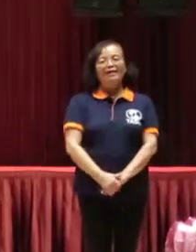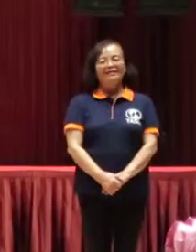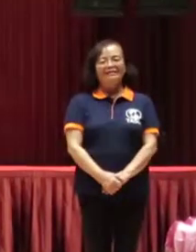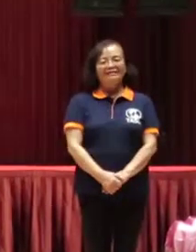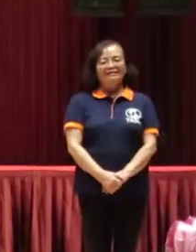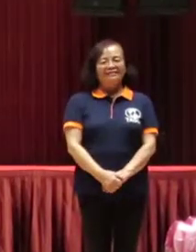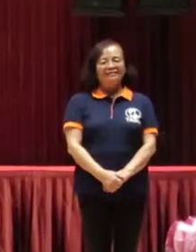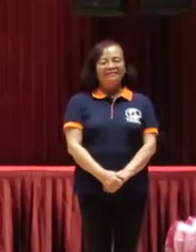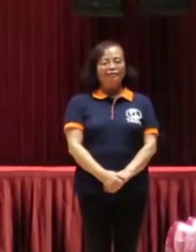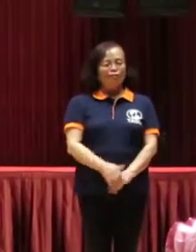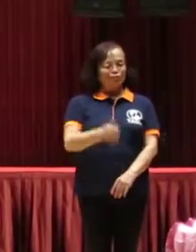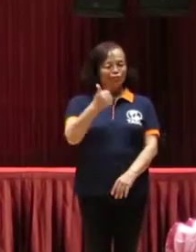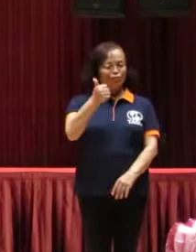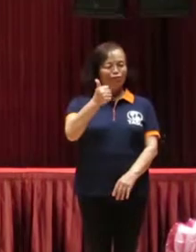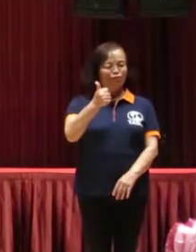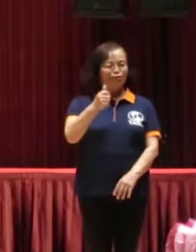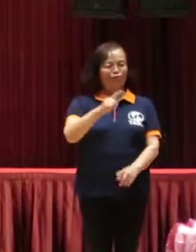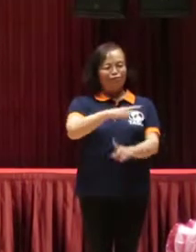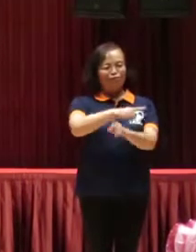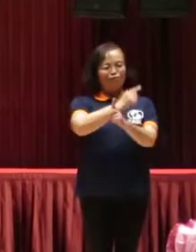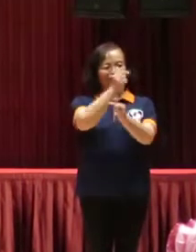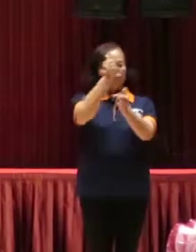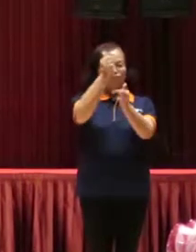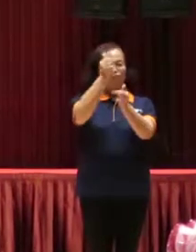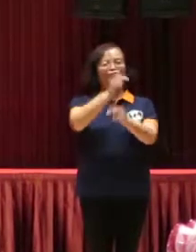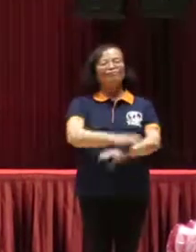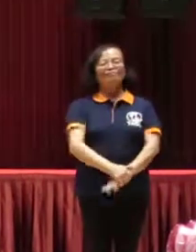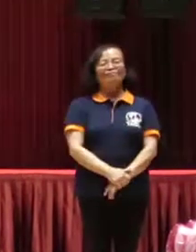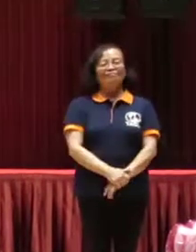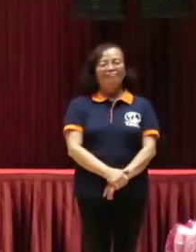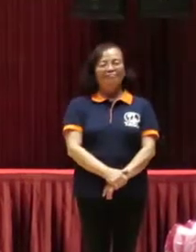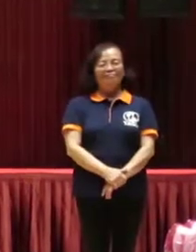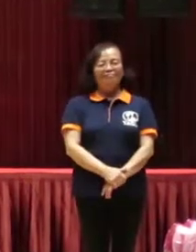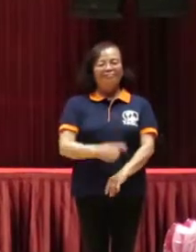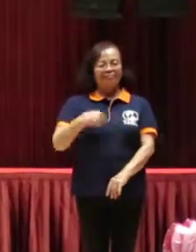say， 哦，好标准哦，我们都是一家人哦，啊，